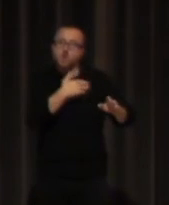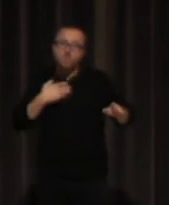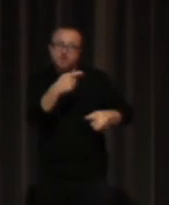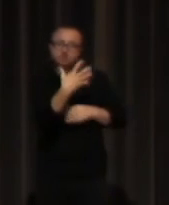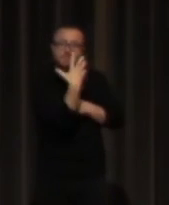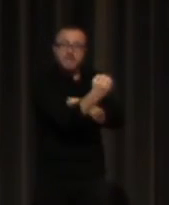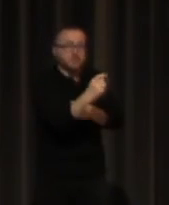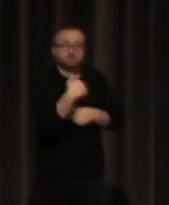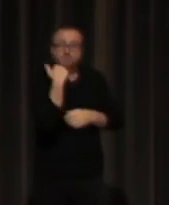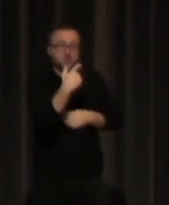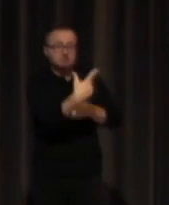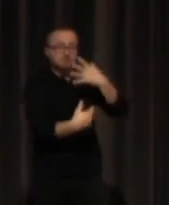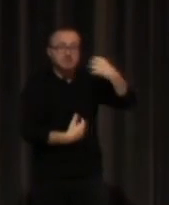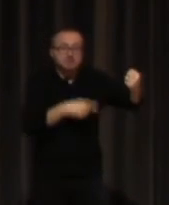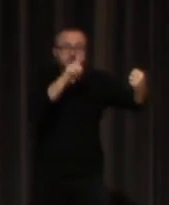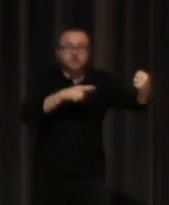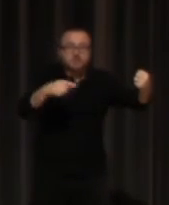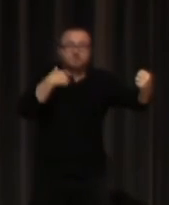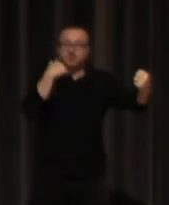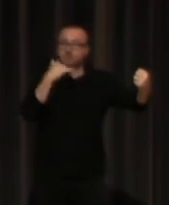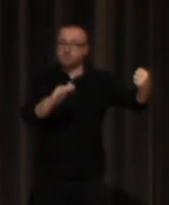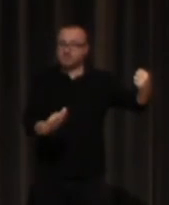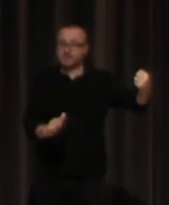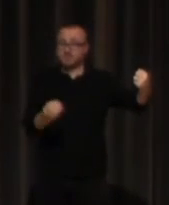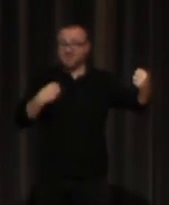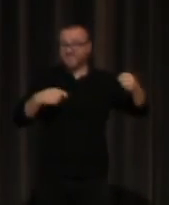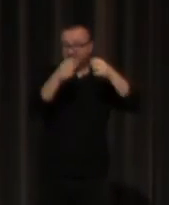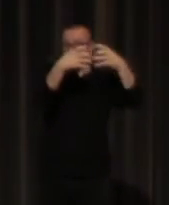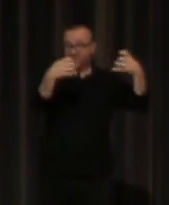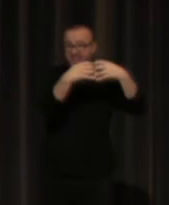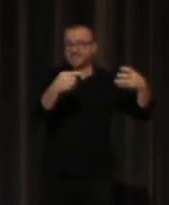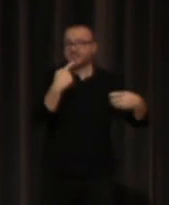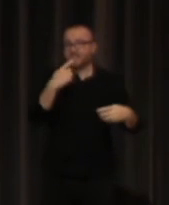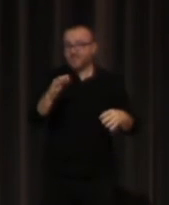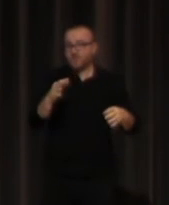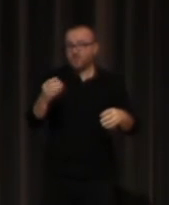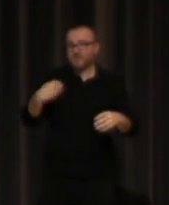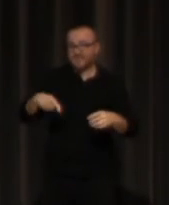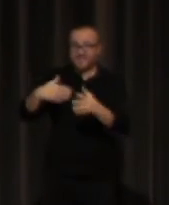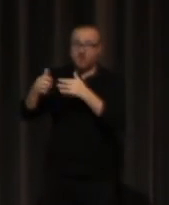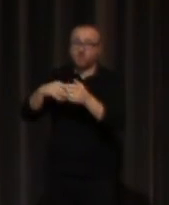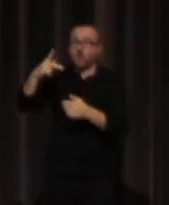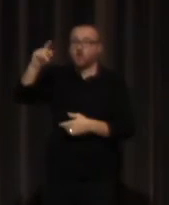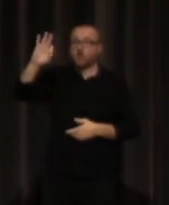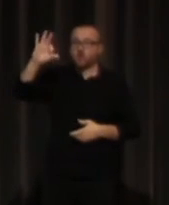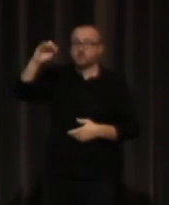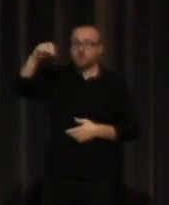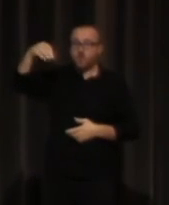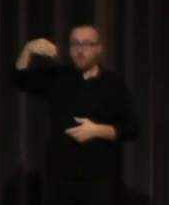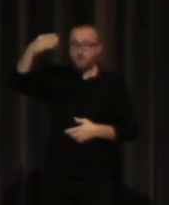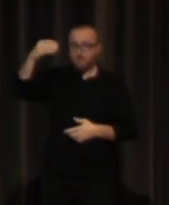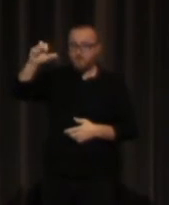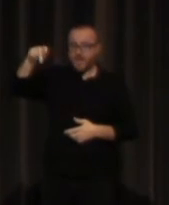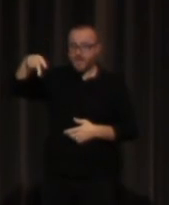I aquesta és la diferència que també il·lustren aquests dos versos de Kosovel. En un costat tenim la seva